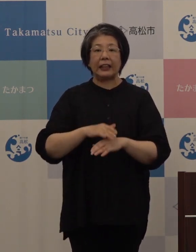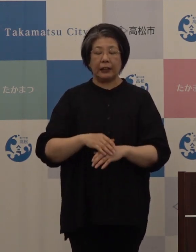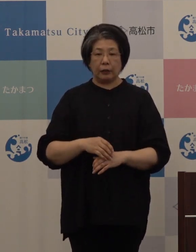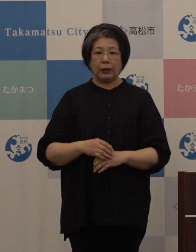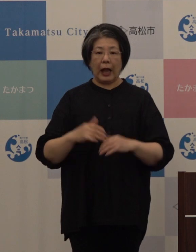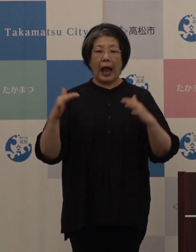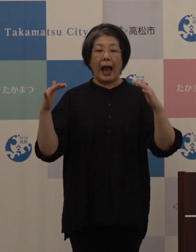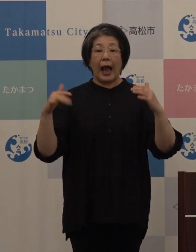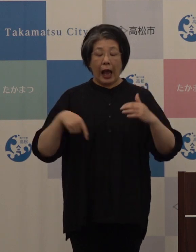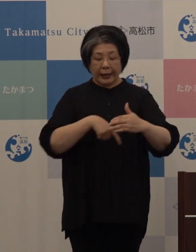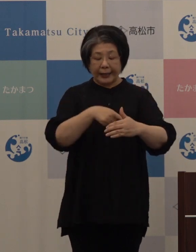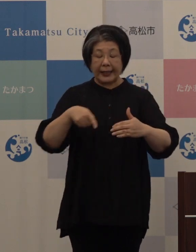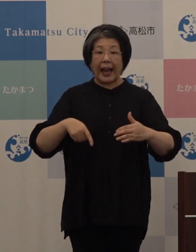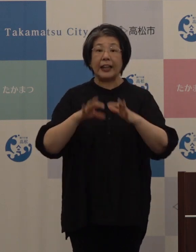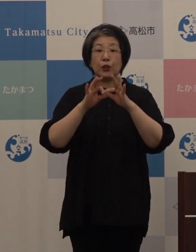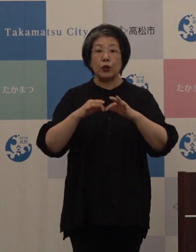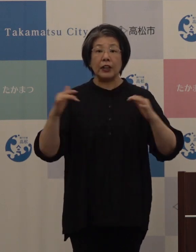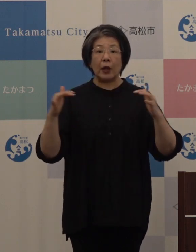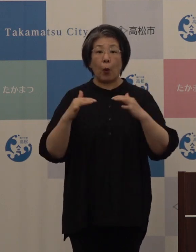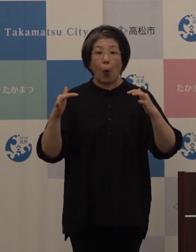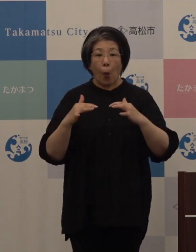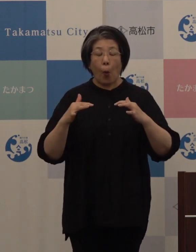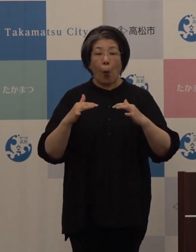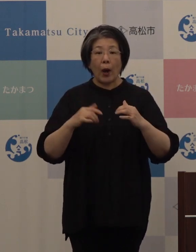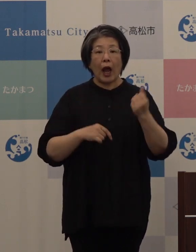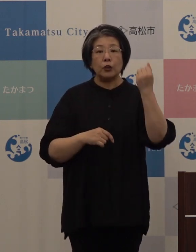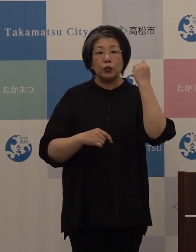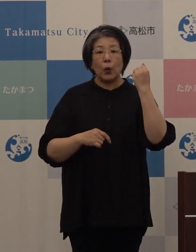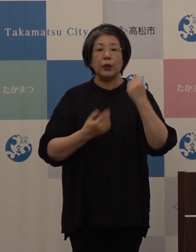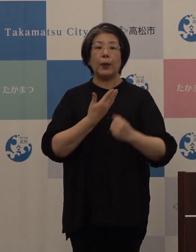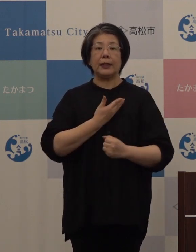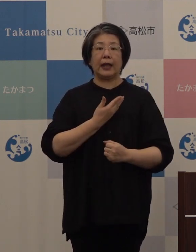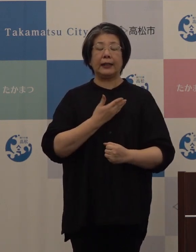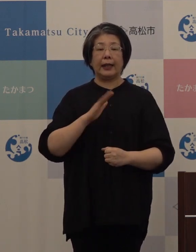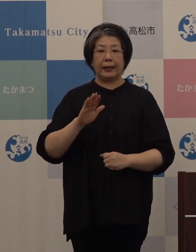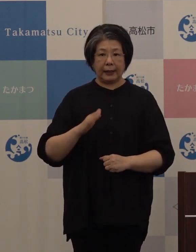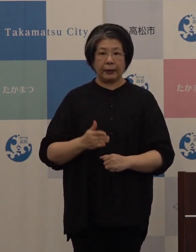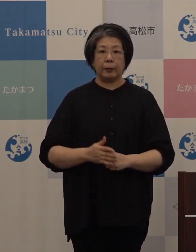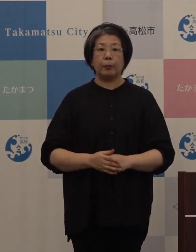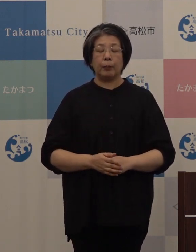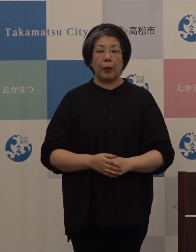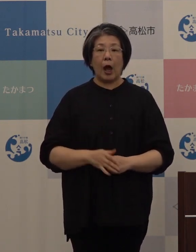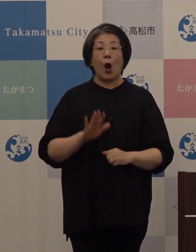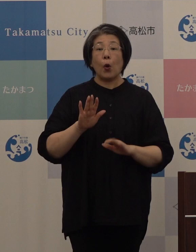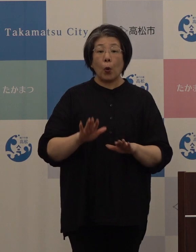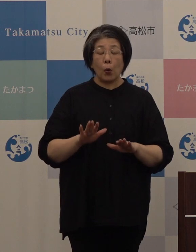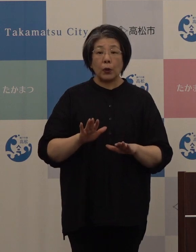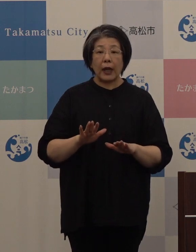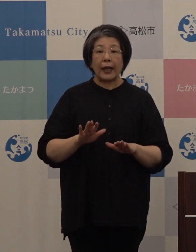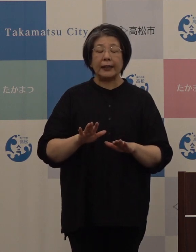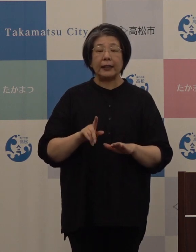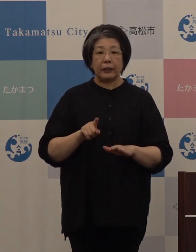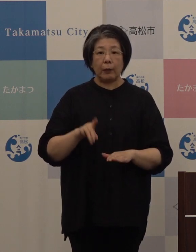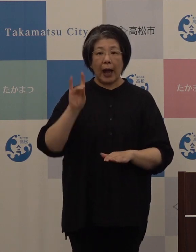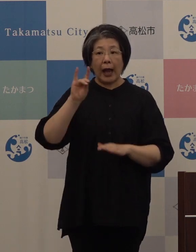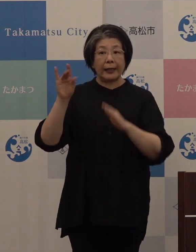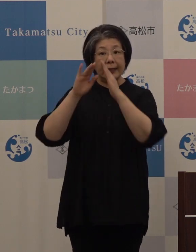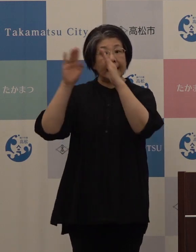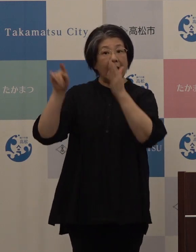るんですけども、今回のハラスメント その申し入れの中では語気が強くなったっていうことも含めての判断ではないんでしょう